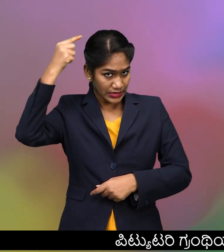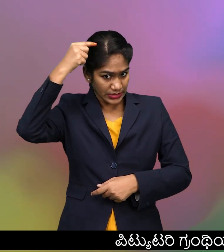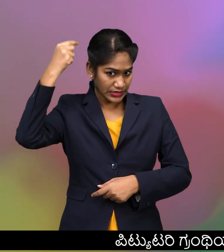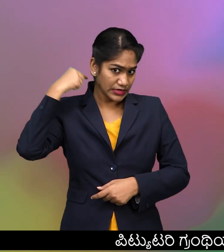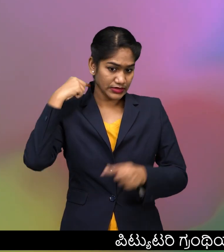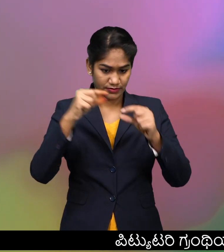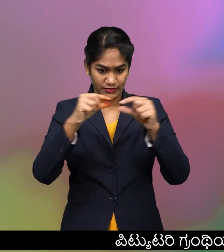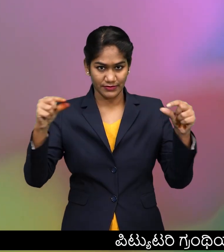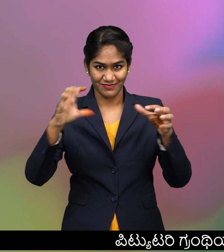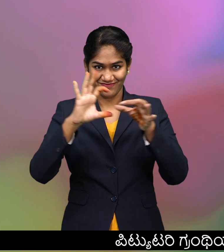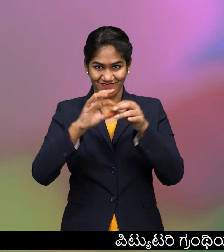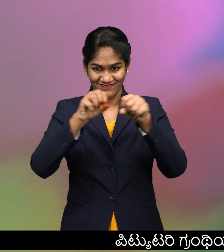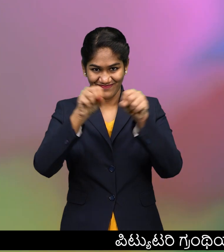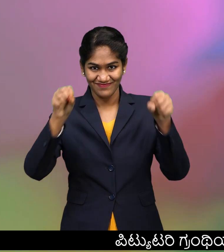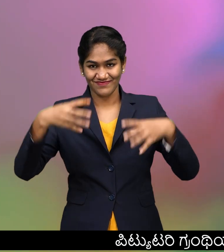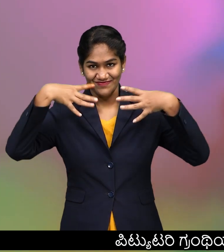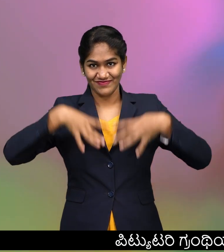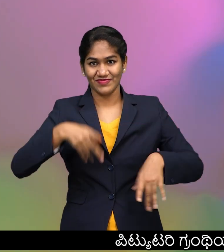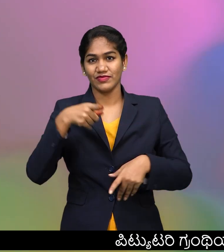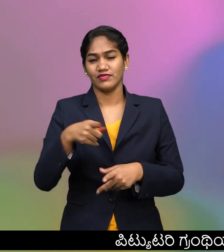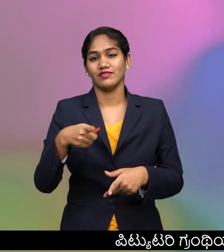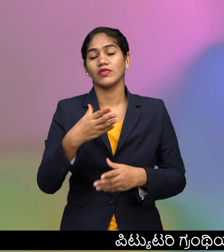ಪಿಟ್ಯೂಟರಿ ಗ್ರಂಥಿಯನ್ನು ಸಹ ನಿಯಂತ್ರಿಸುತ್ತದೆ.